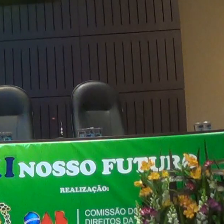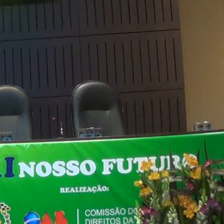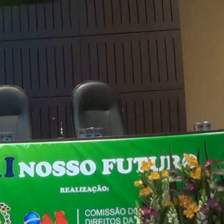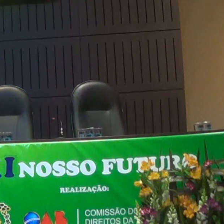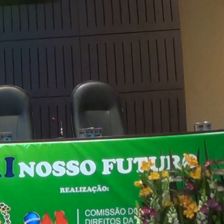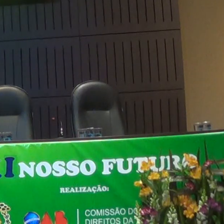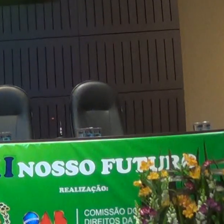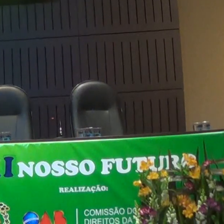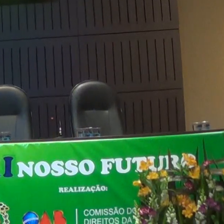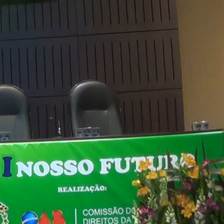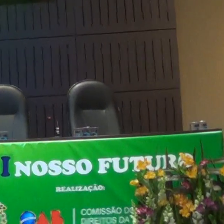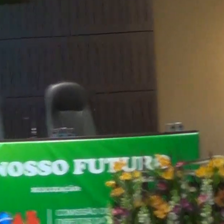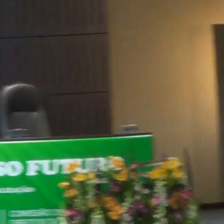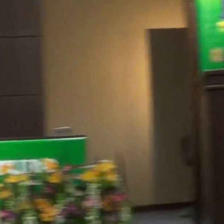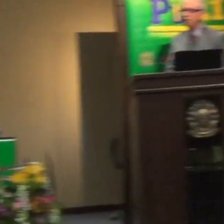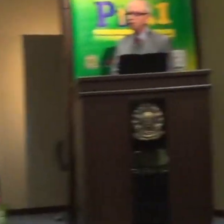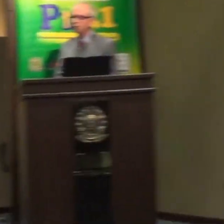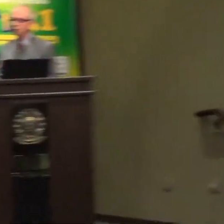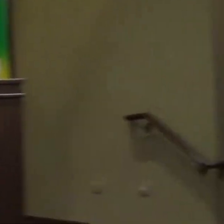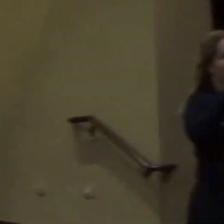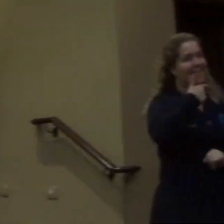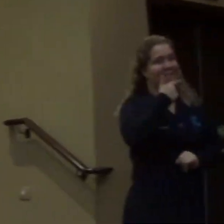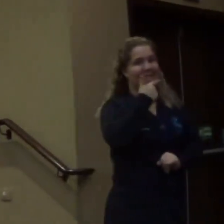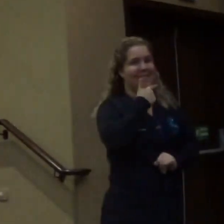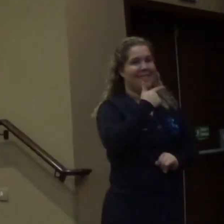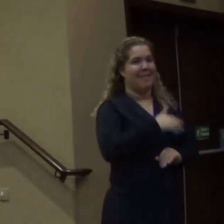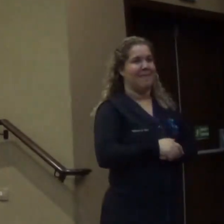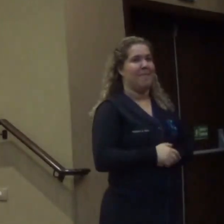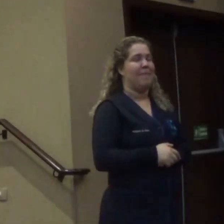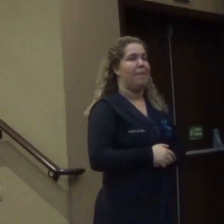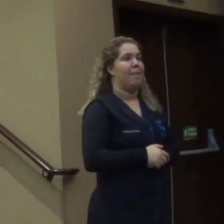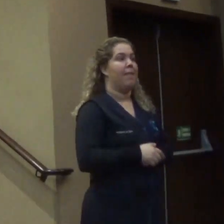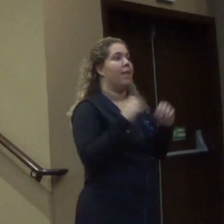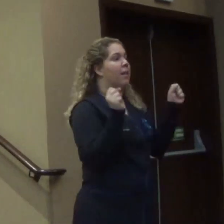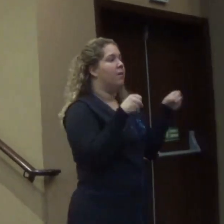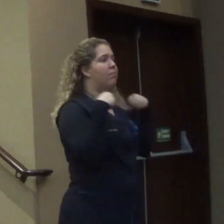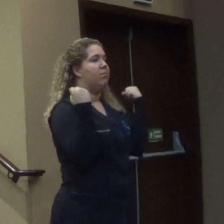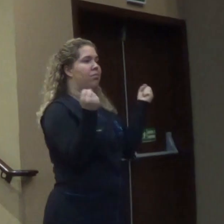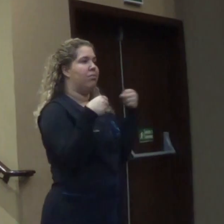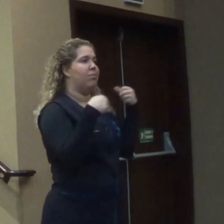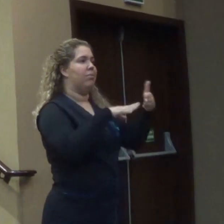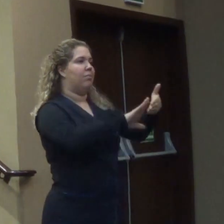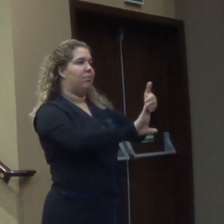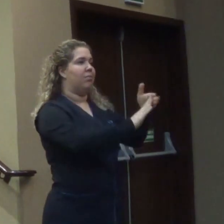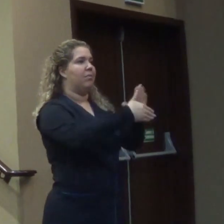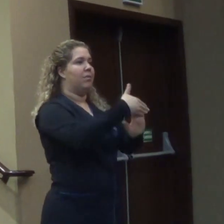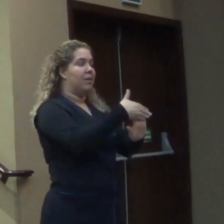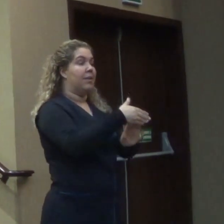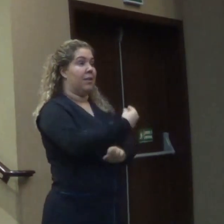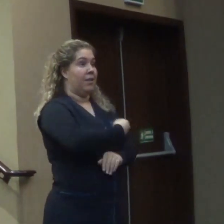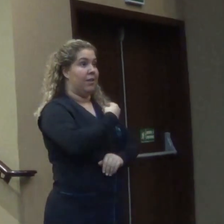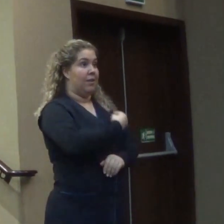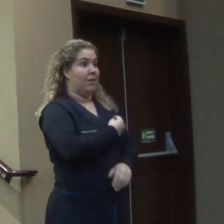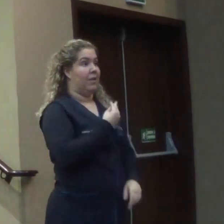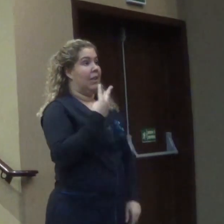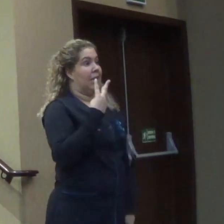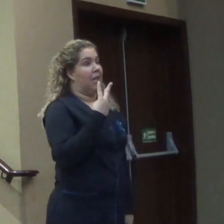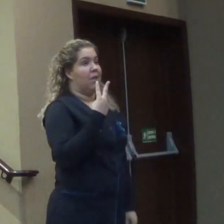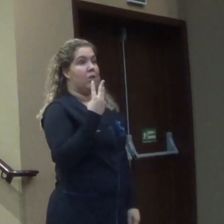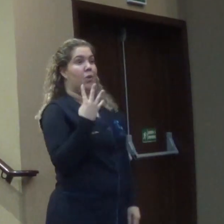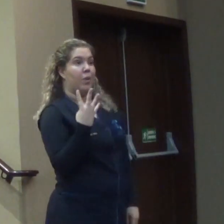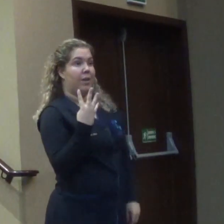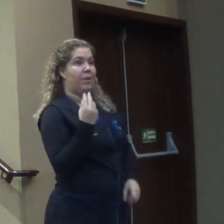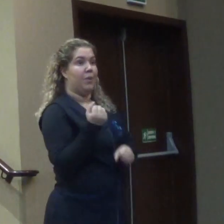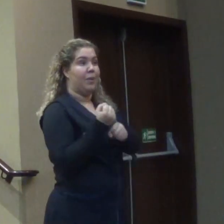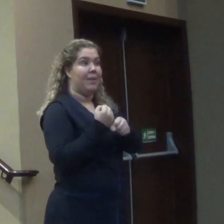Exercício físico. Quem faz exercício físico regular vive outros 3 a 4 anos mais. Quem